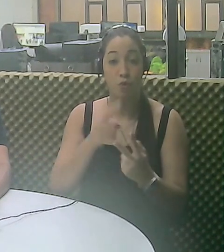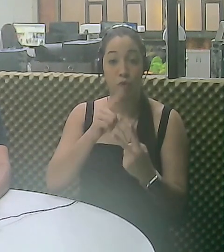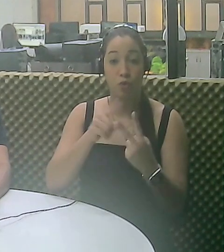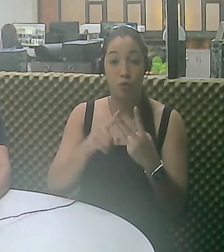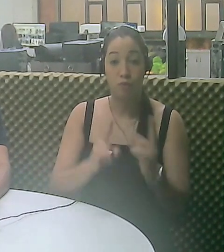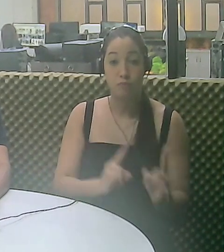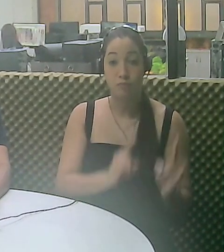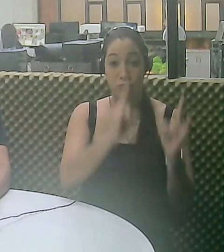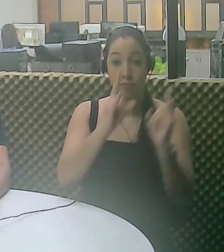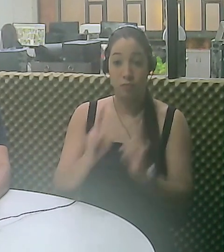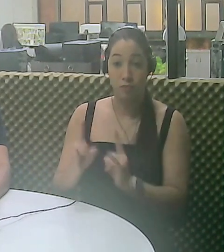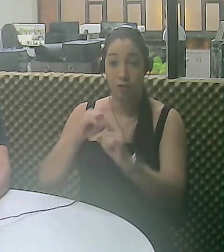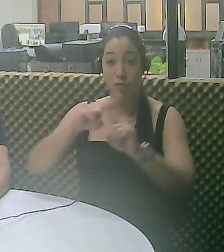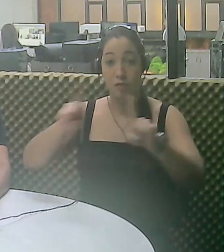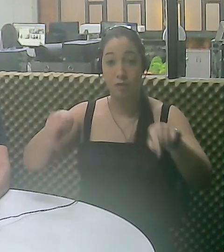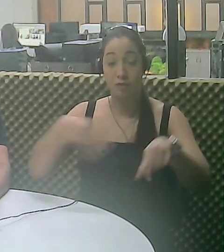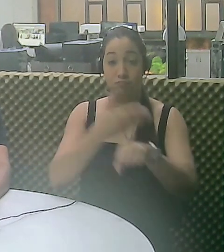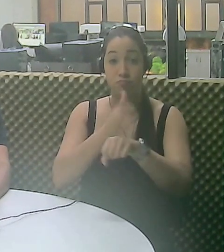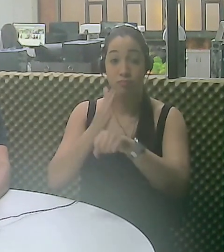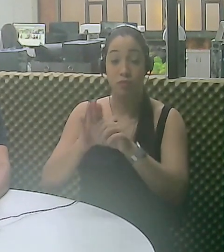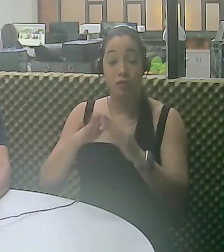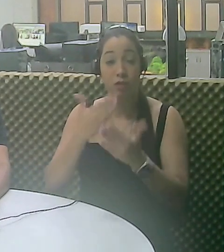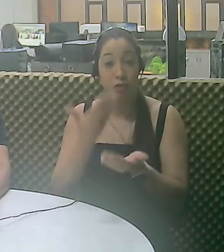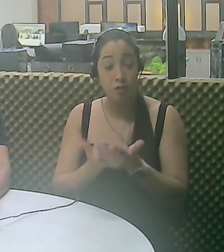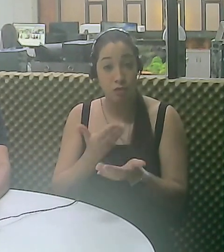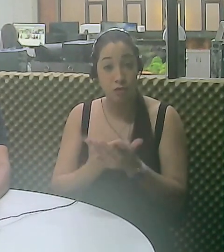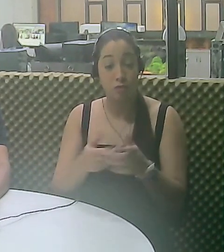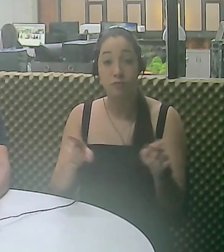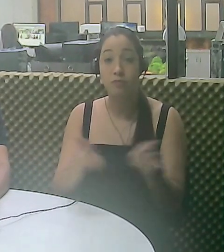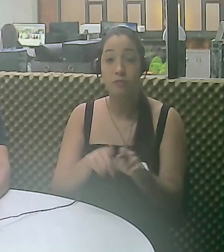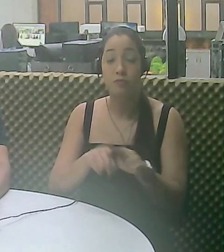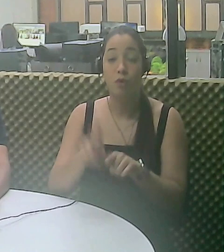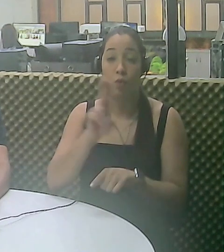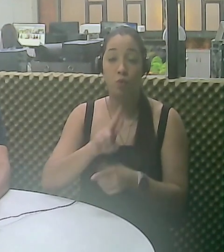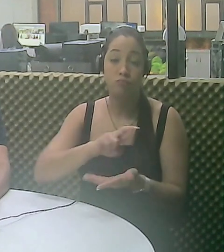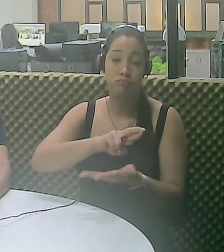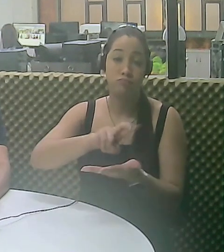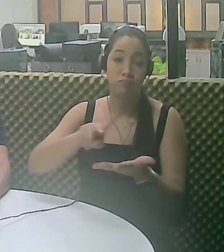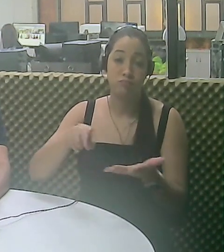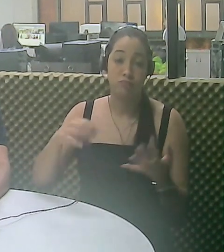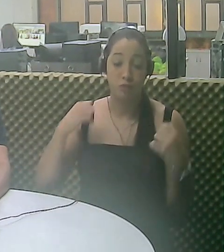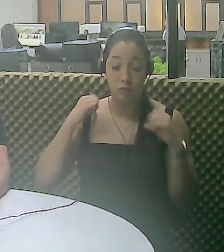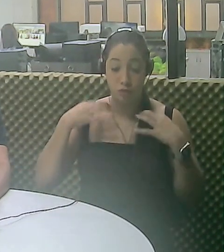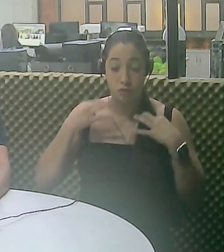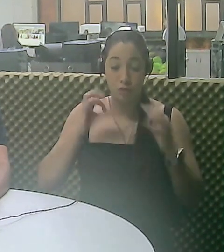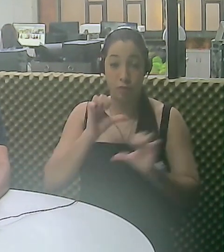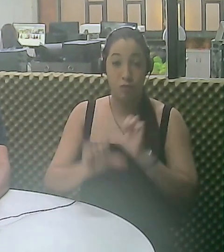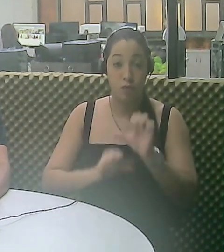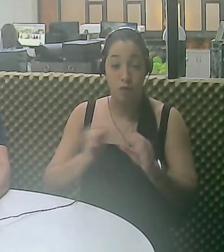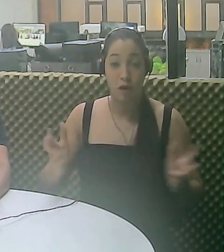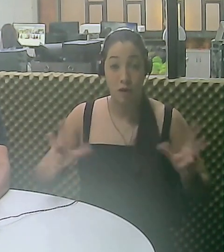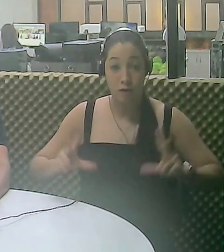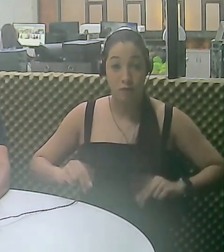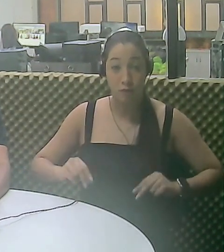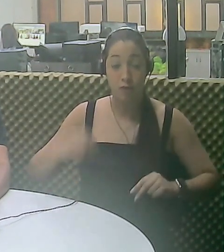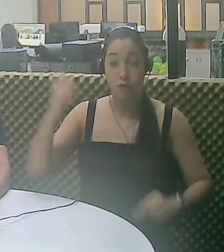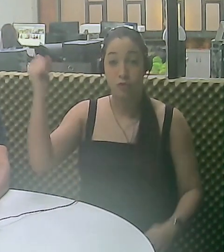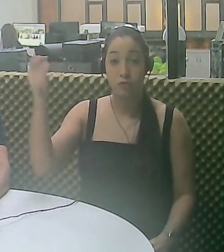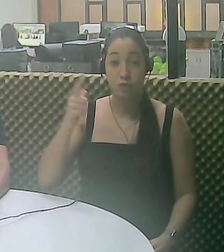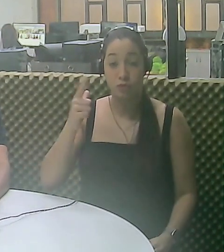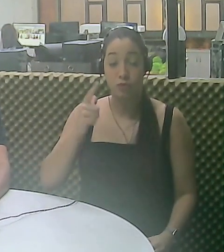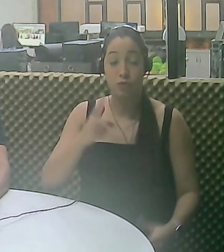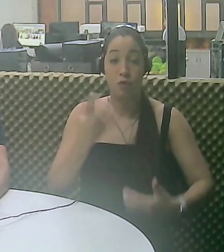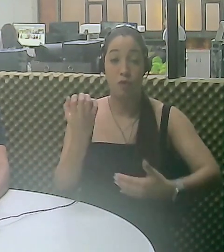blocos que terão salas de atividades, aulas e de multiuso, vestiários, fraldários, solário,